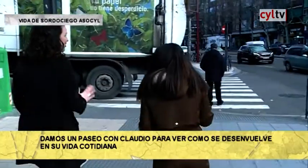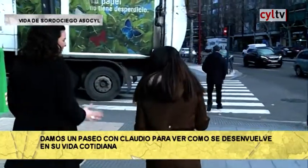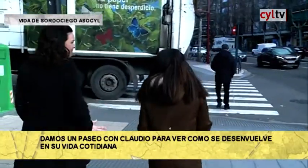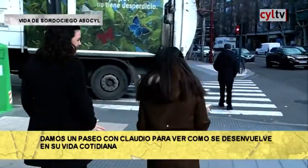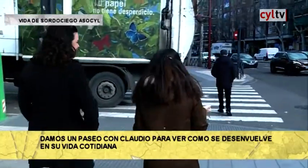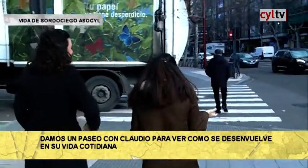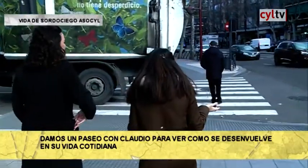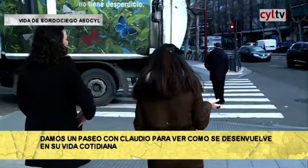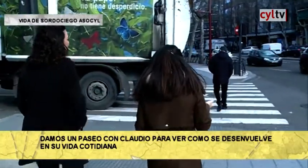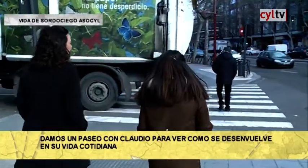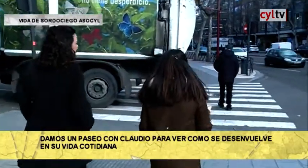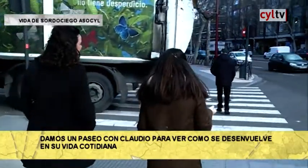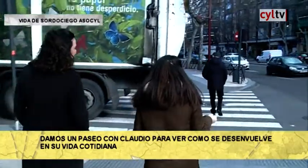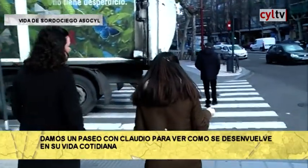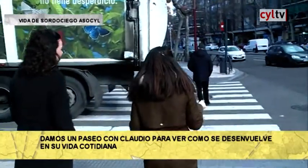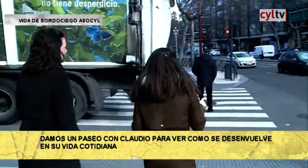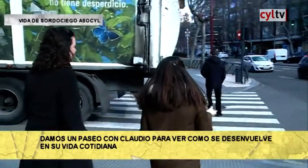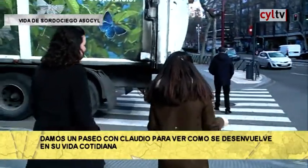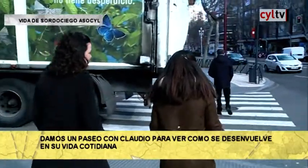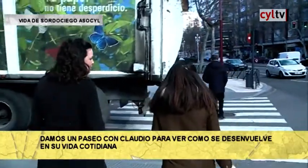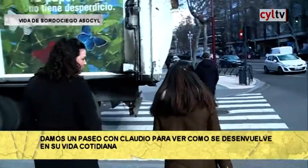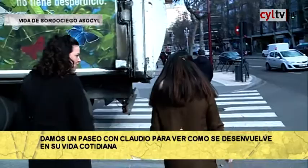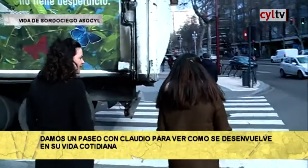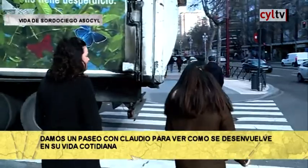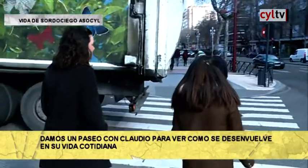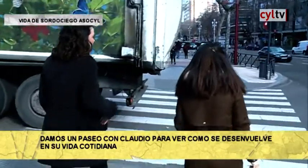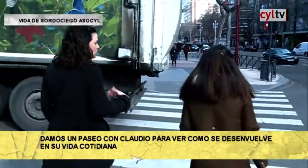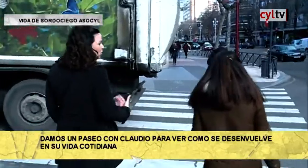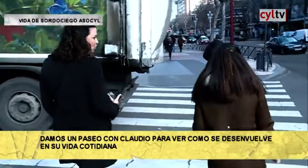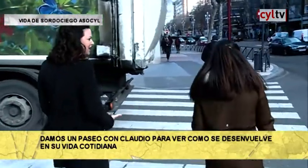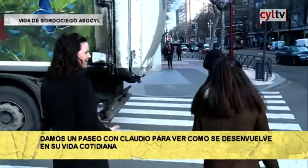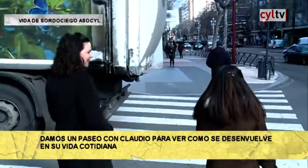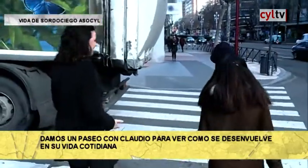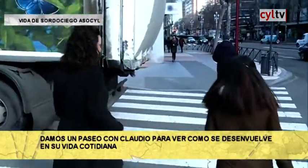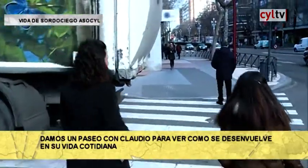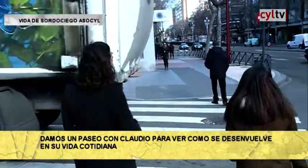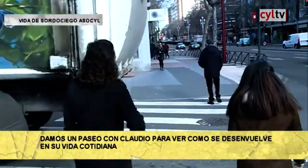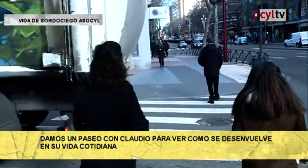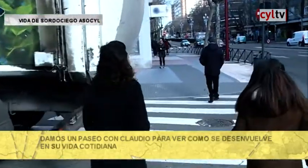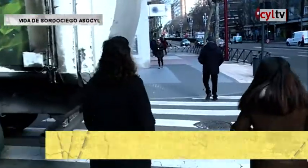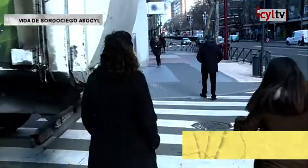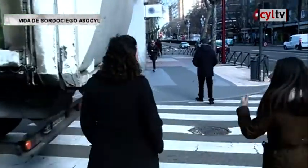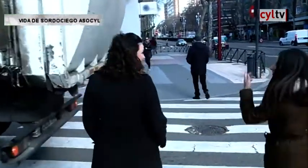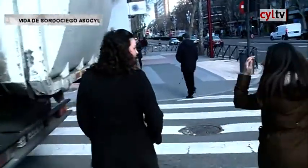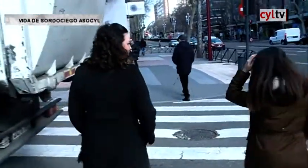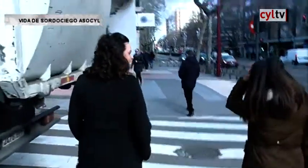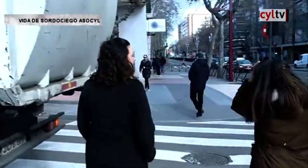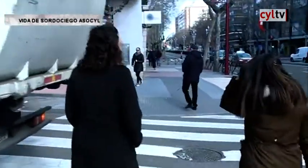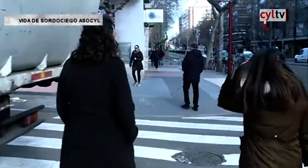va a oír. Claro. Pero en este caso, Claudio, para esto es autosuficiente porque es su rutina diaria. Él, claro,